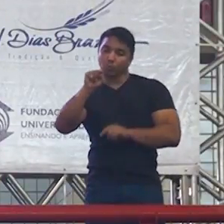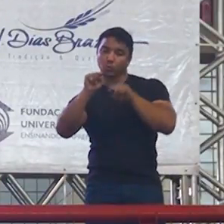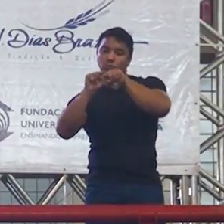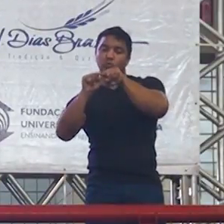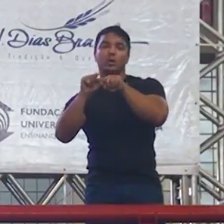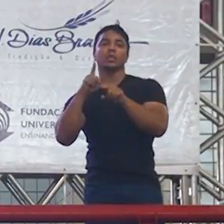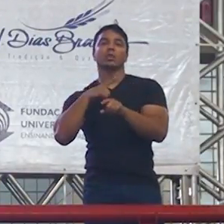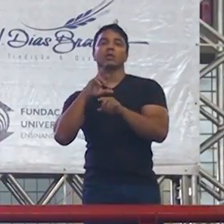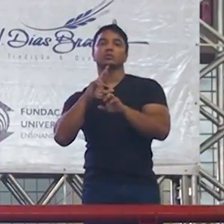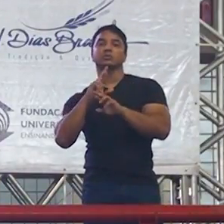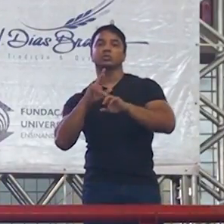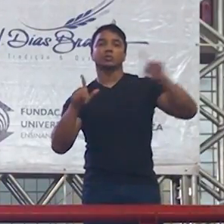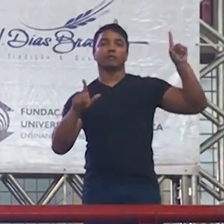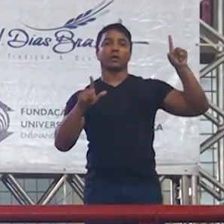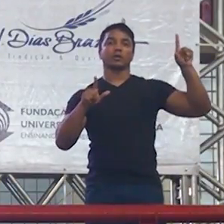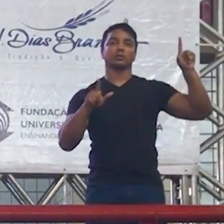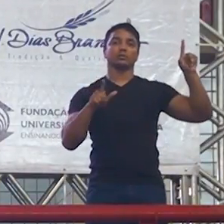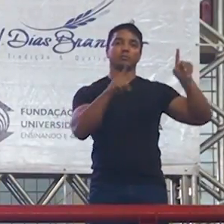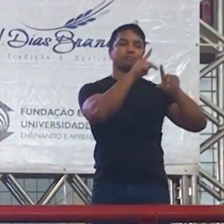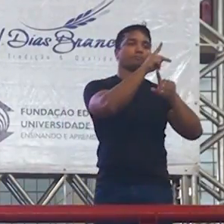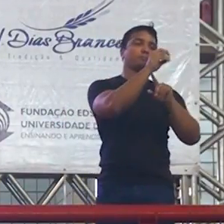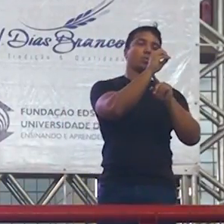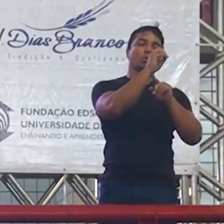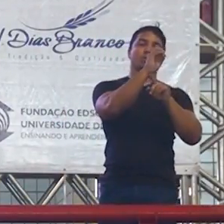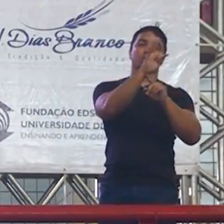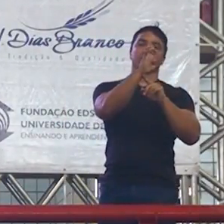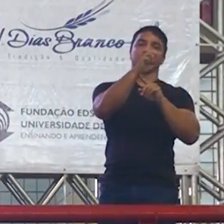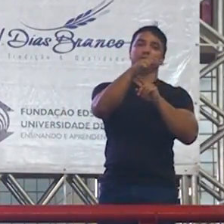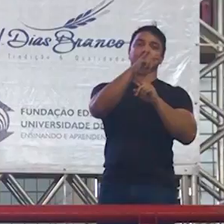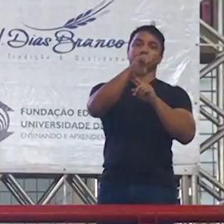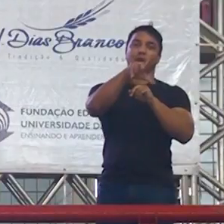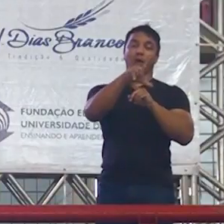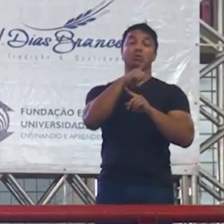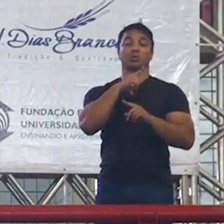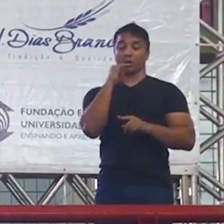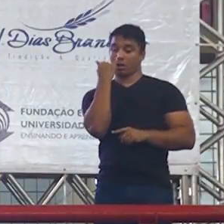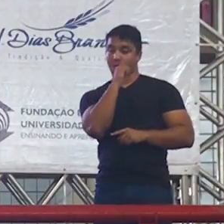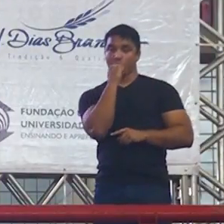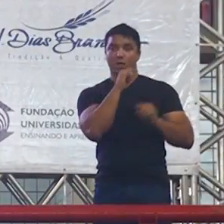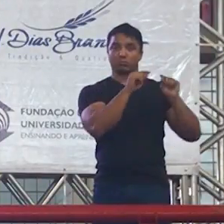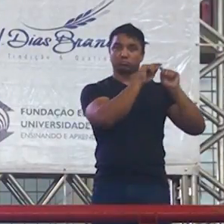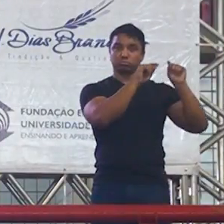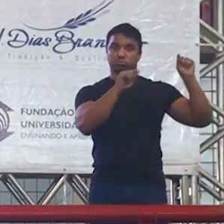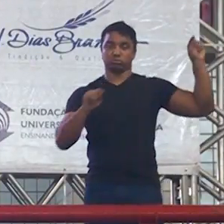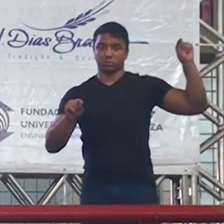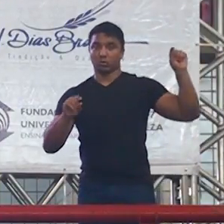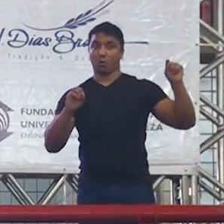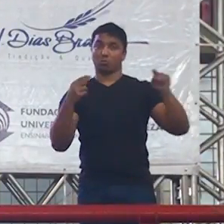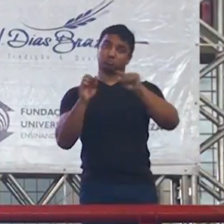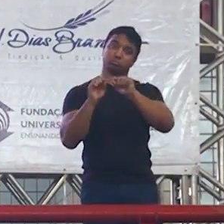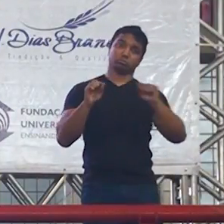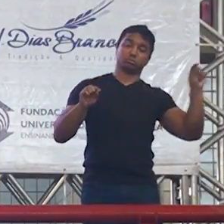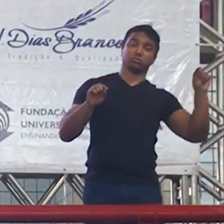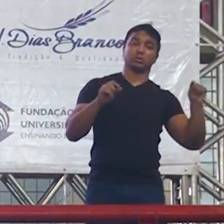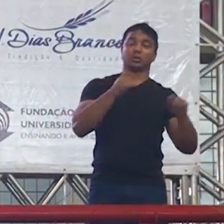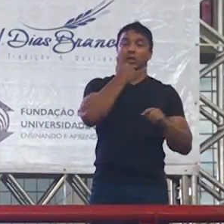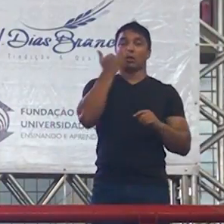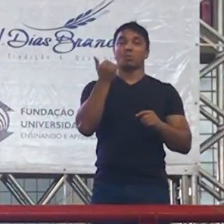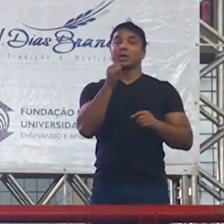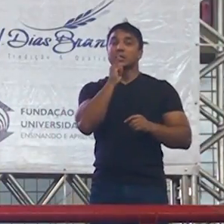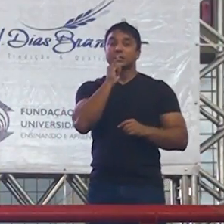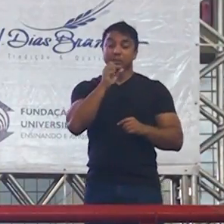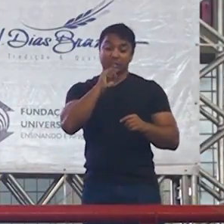ponto que tem uma diferença de potencial, vai sair uma corrente elétrica de um ponto para outro. Quando essa corrente elétrica